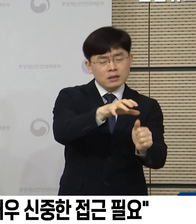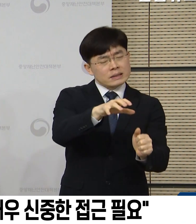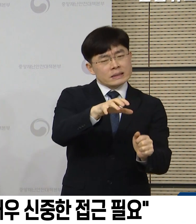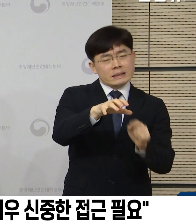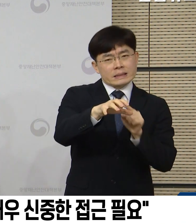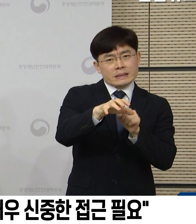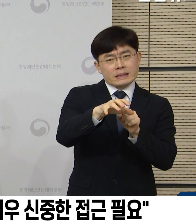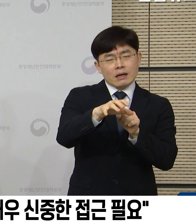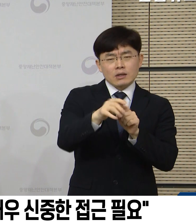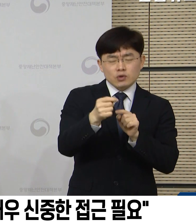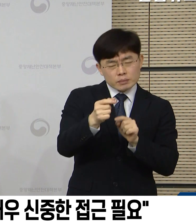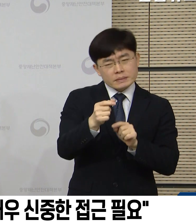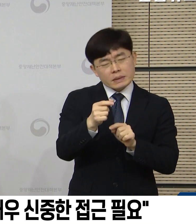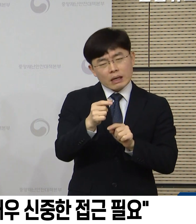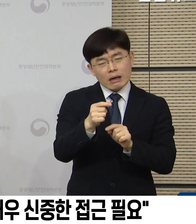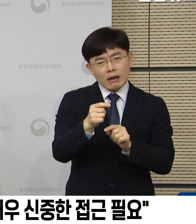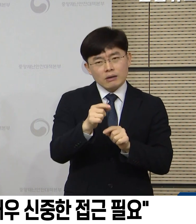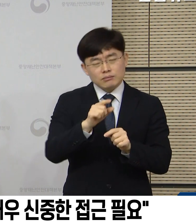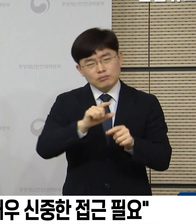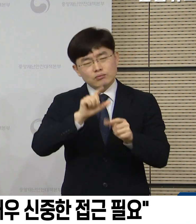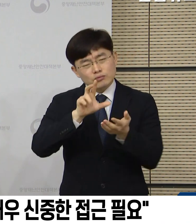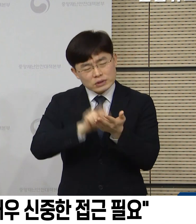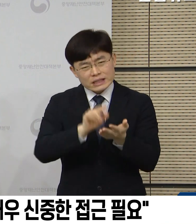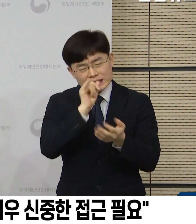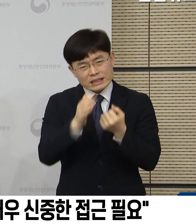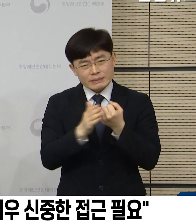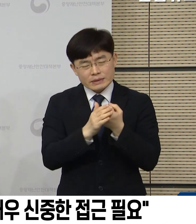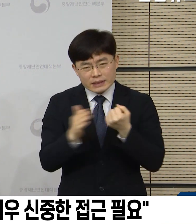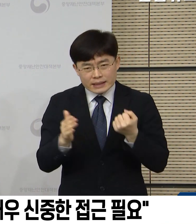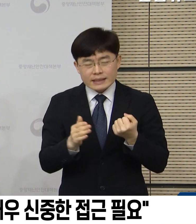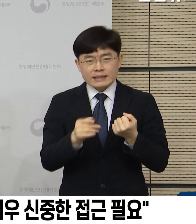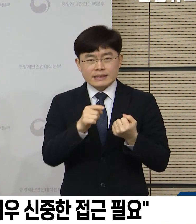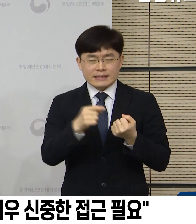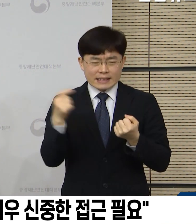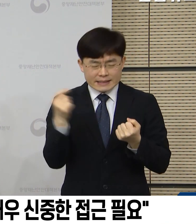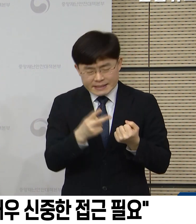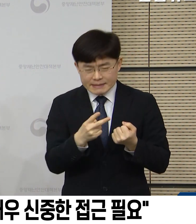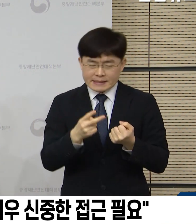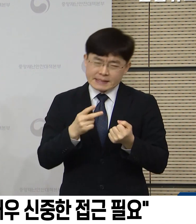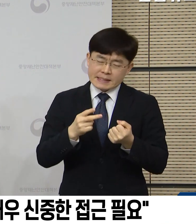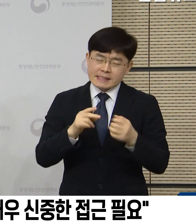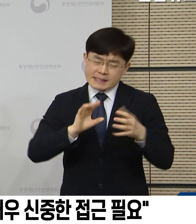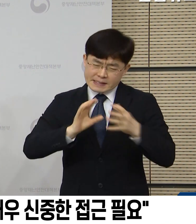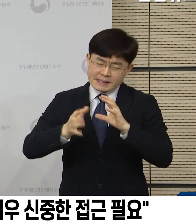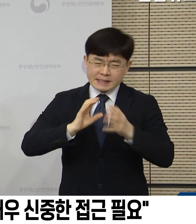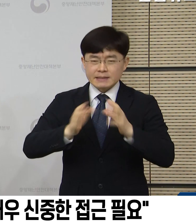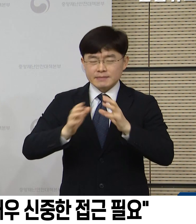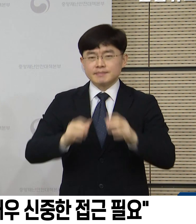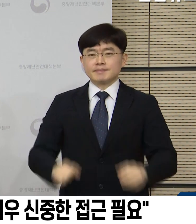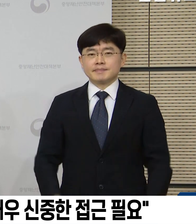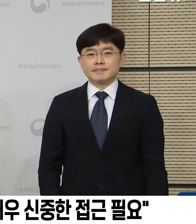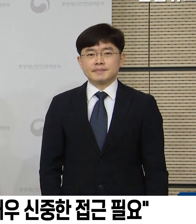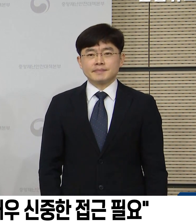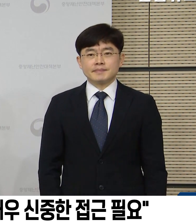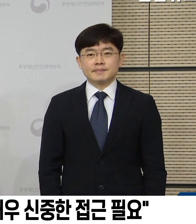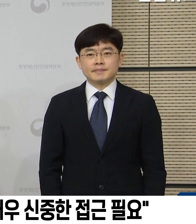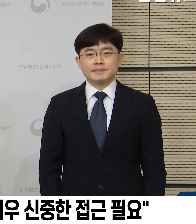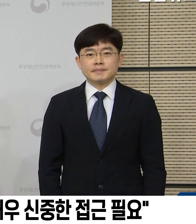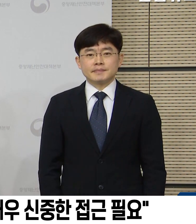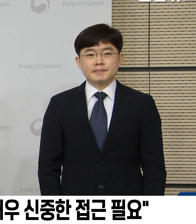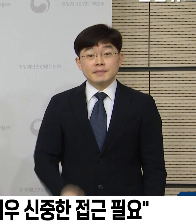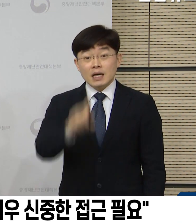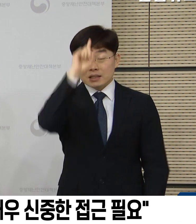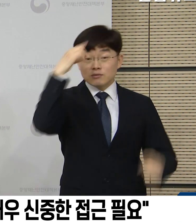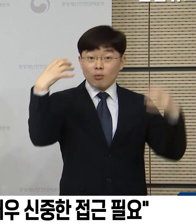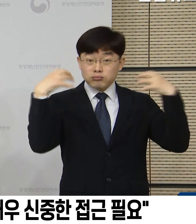신중한 접근이 필요하다라는 점을 에 대해서도 의견이 있었고 정부